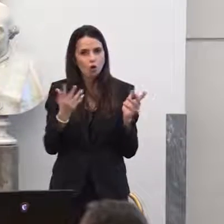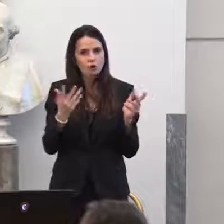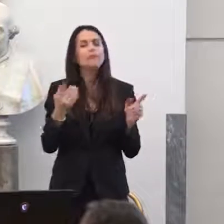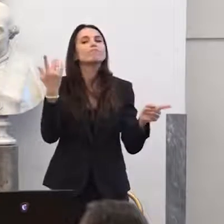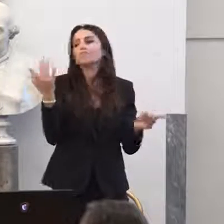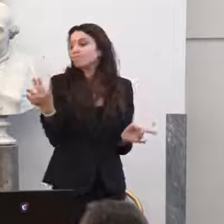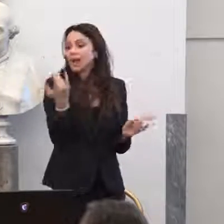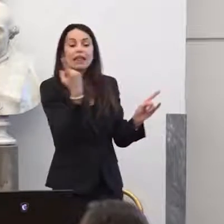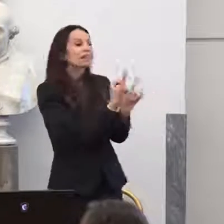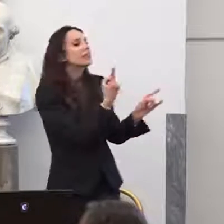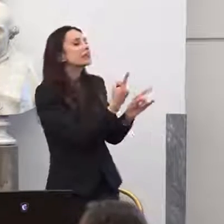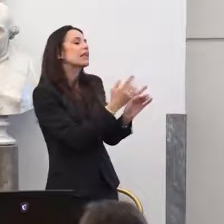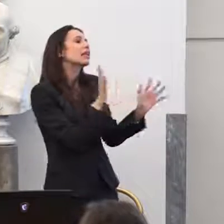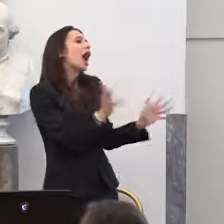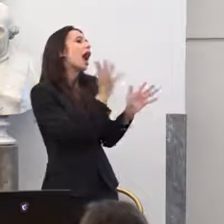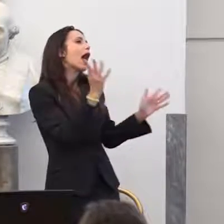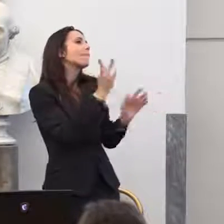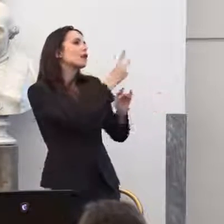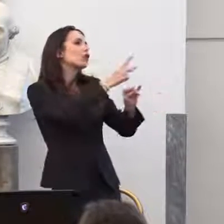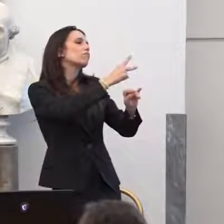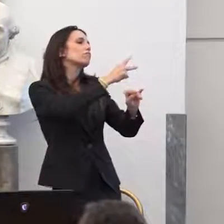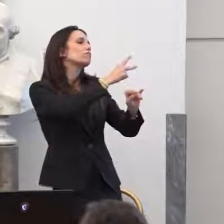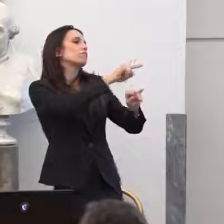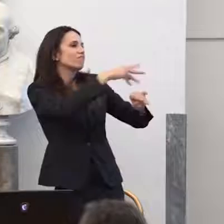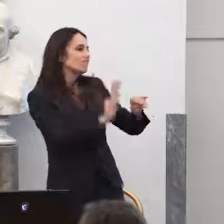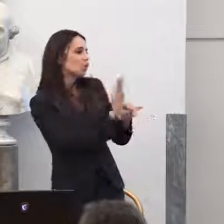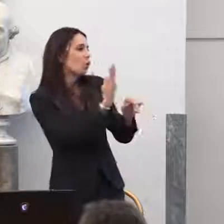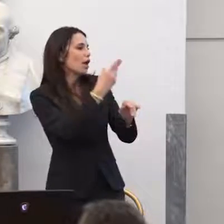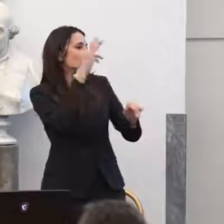Cioè, almeno una passeggiatina di là per poi tornare di qua mi serve,